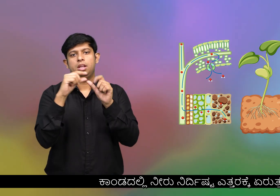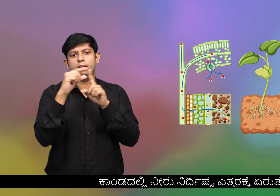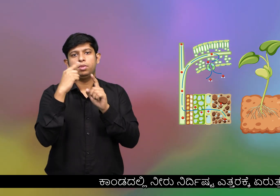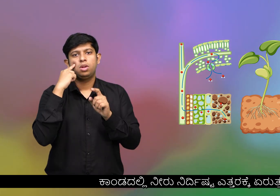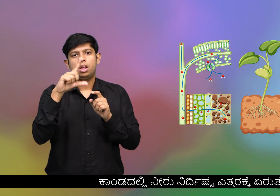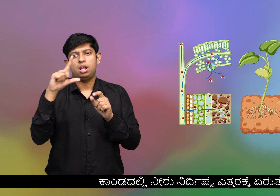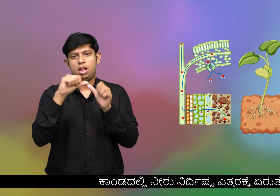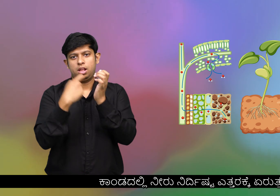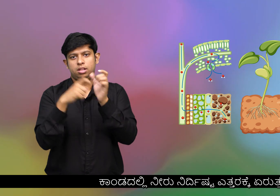ಏರುತ್ತದೆ.